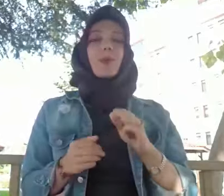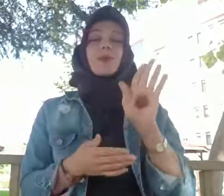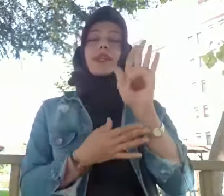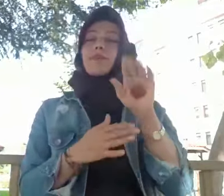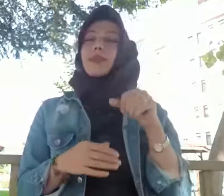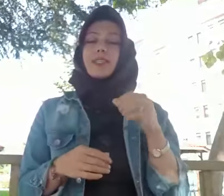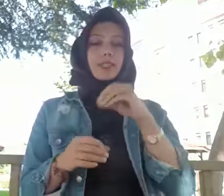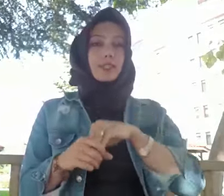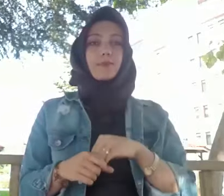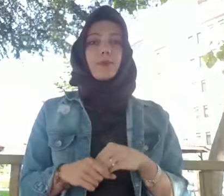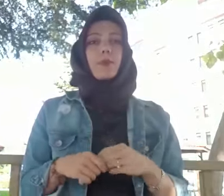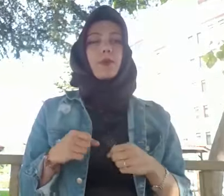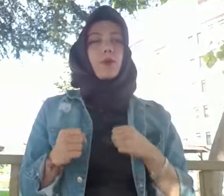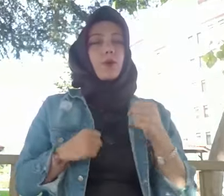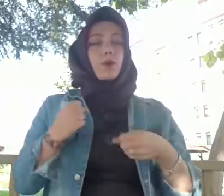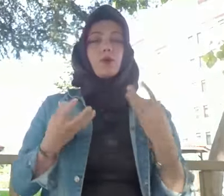azimle koştuk umut yoluna.